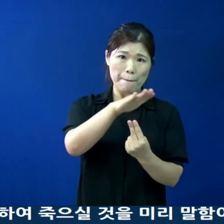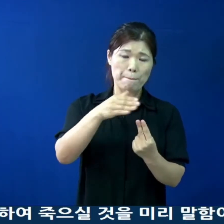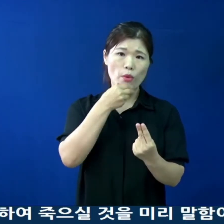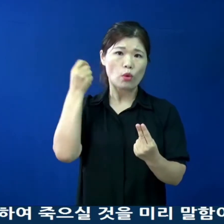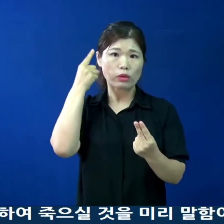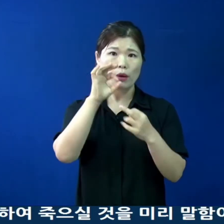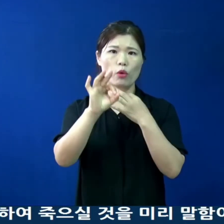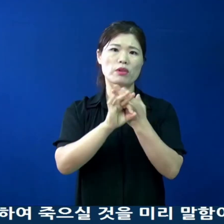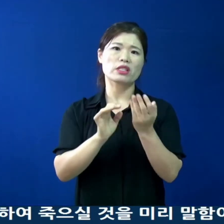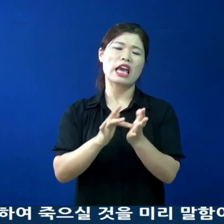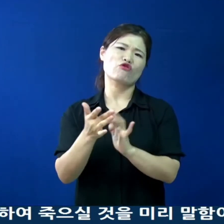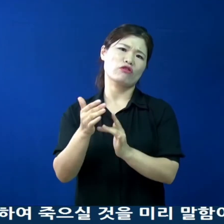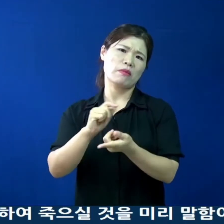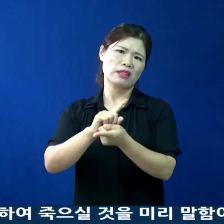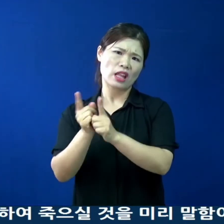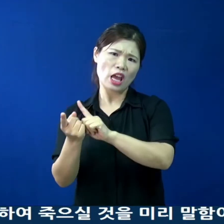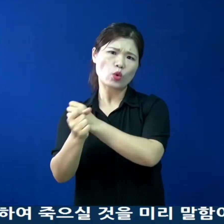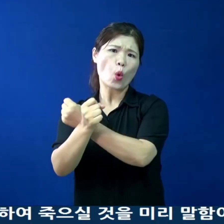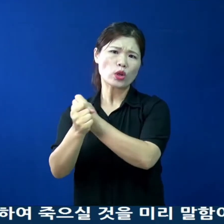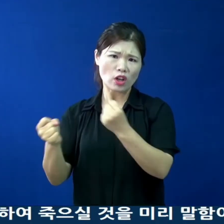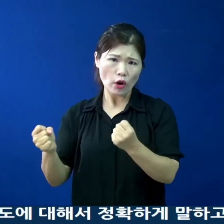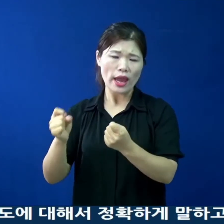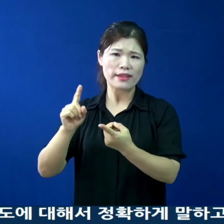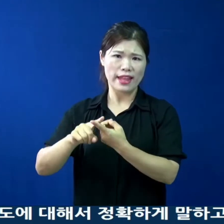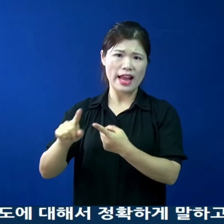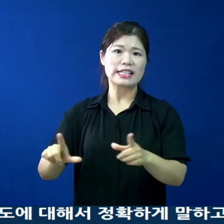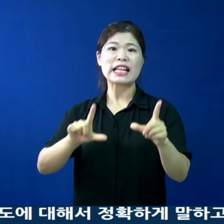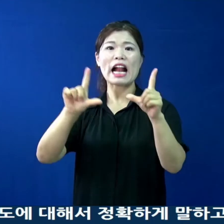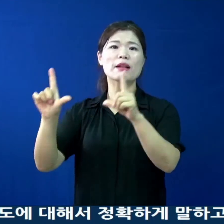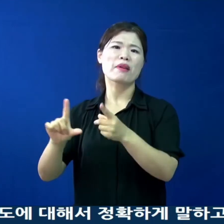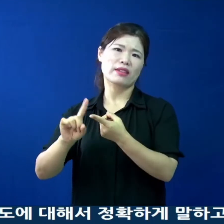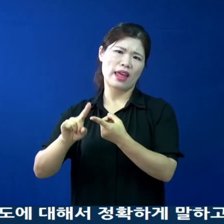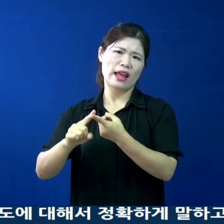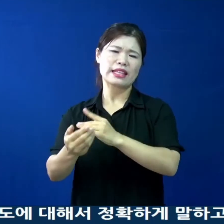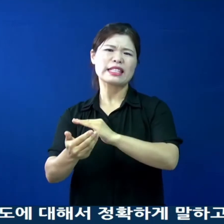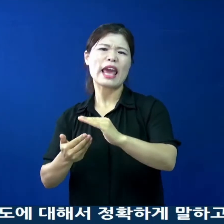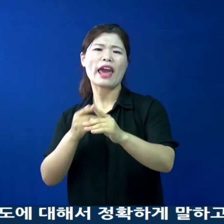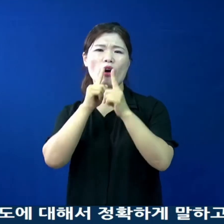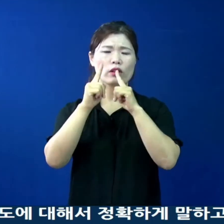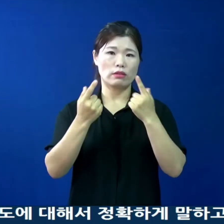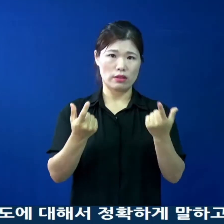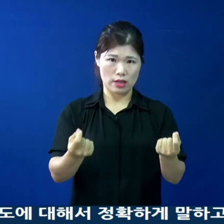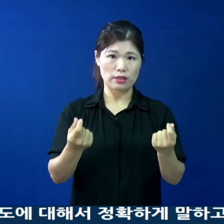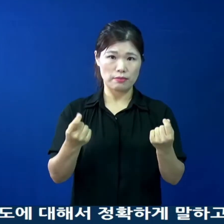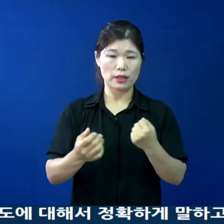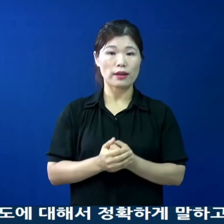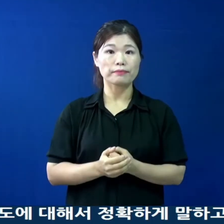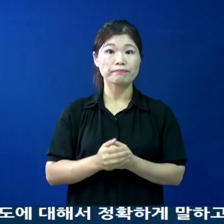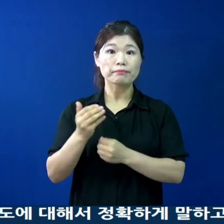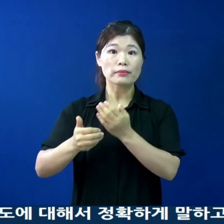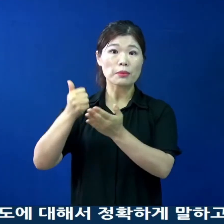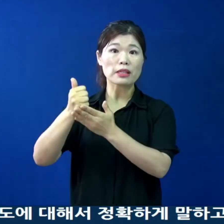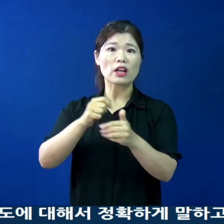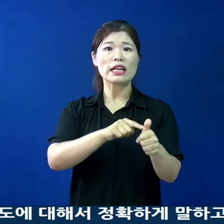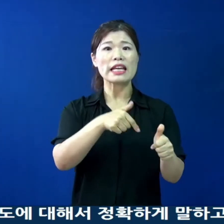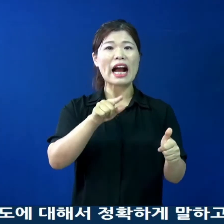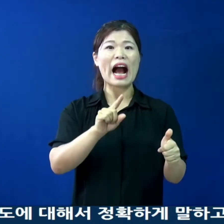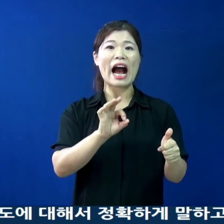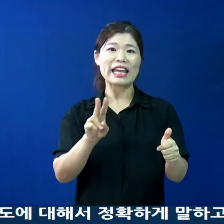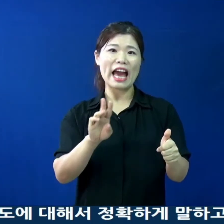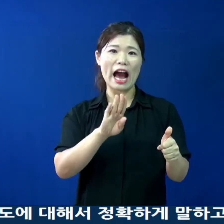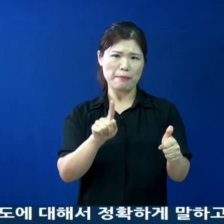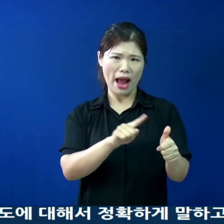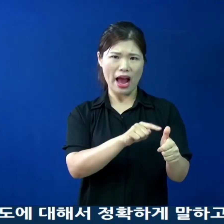예수님의 대속적 죽음의 사역에 대한 예언이라고 하는 것입니다. 하나님께서 가야바의 입술을